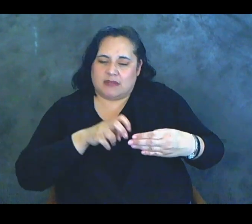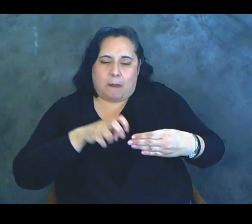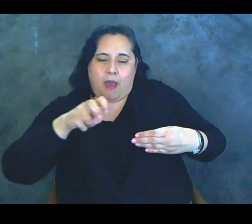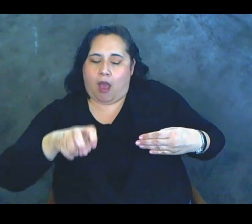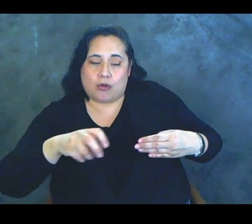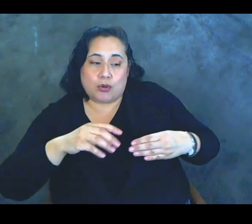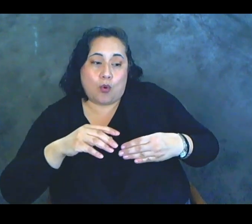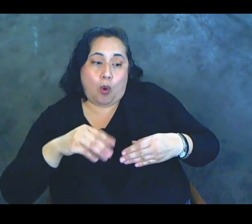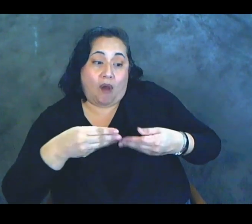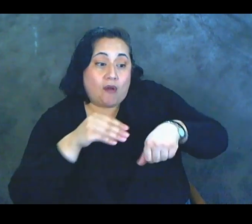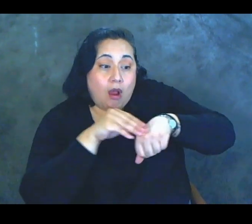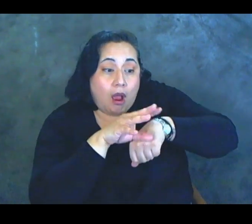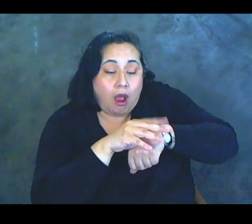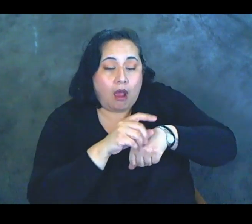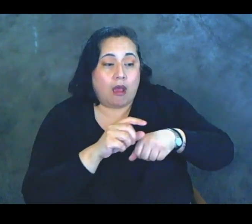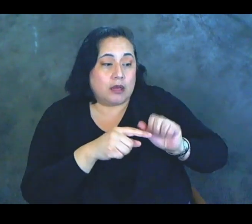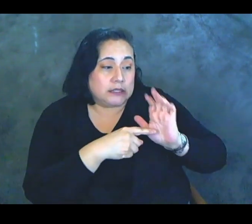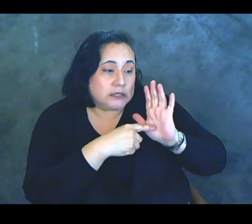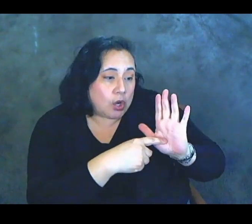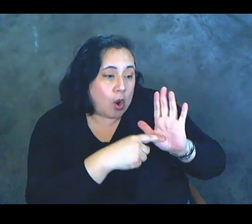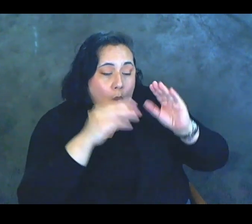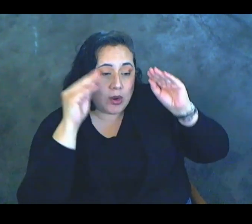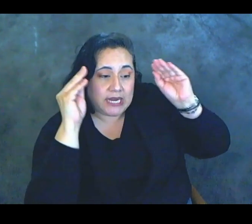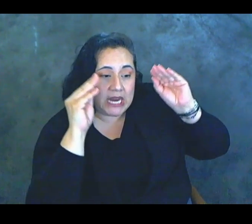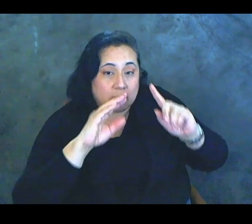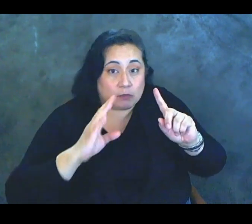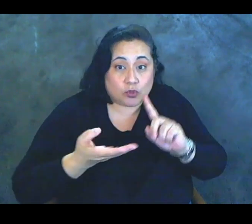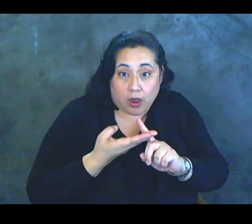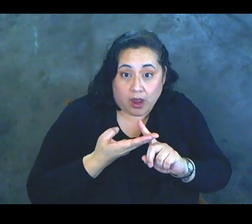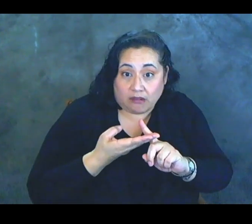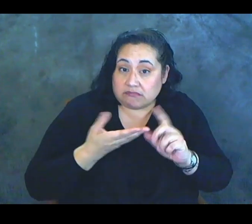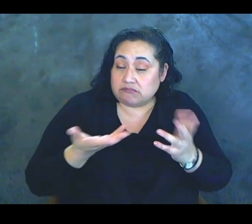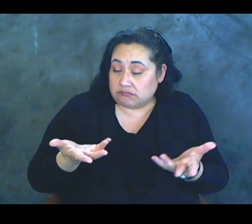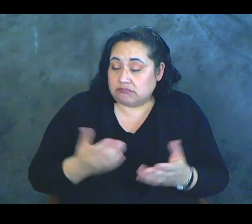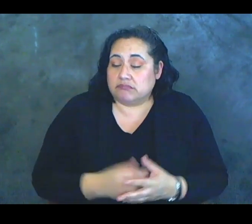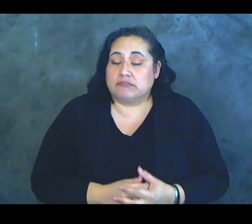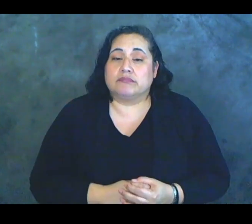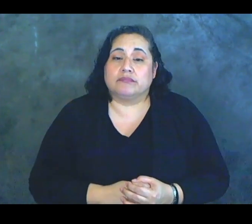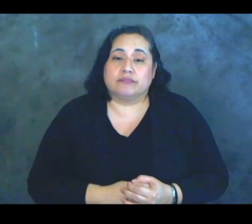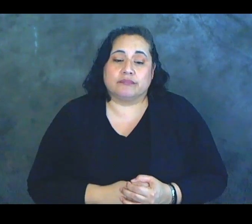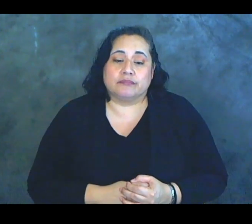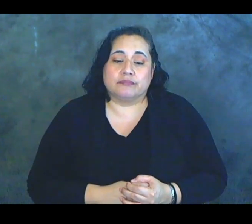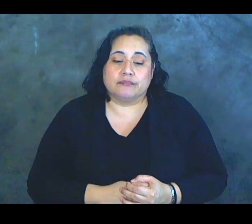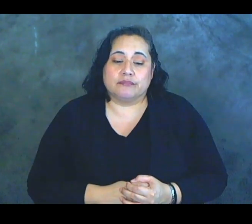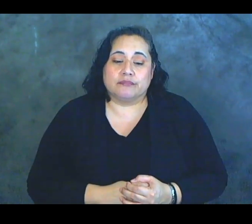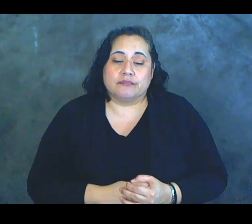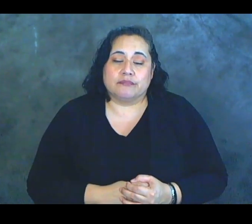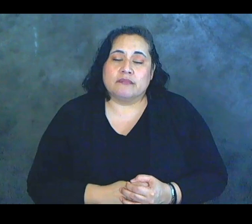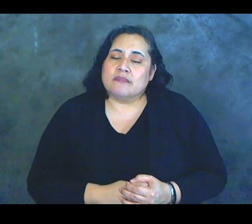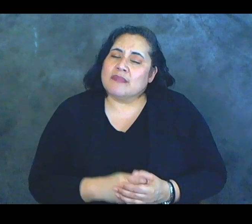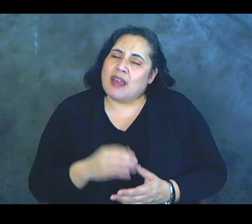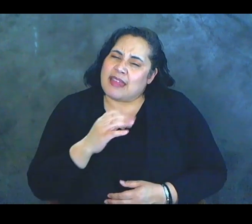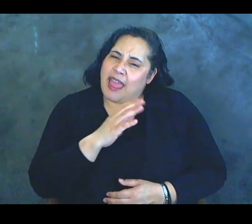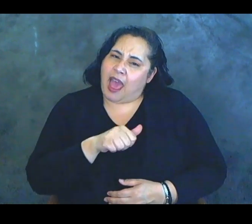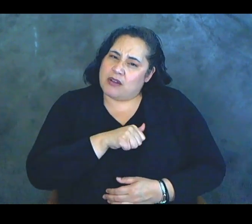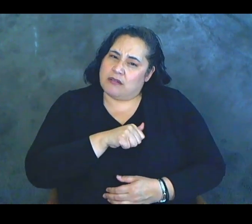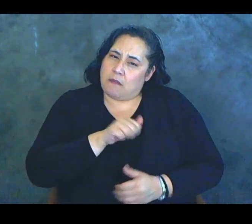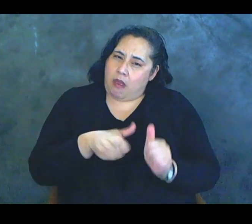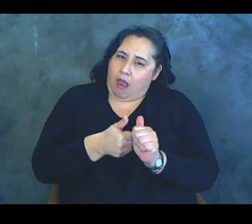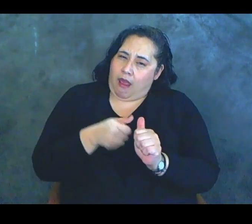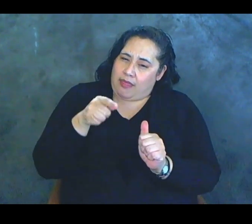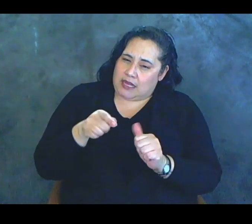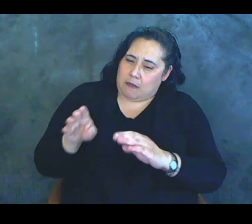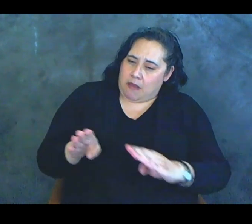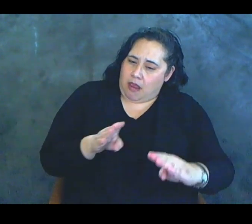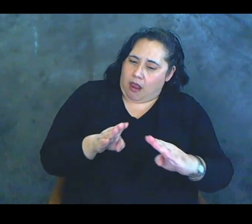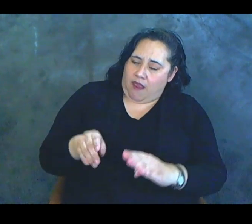enseñar, para persuadir. Y la actitud detrás de este comportamiento